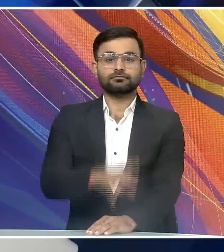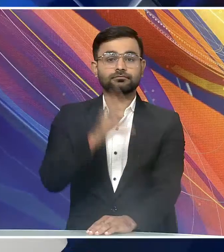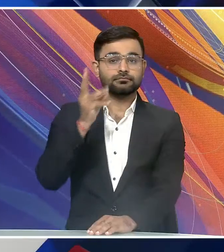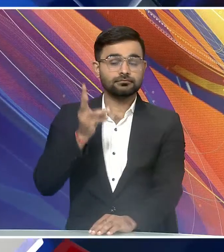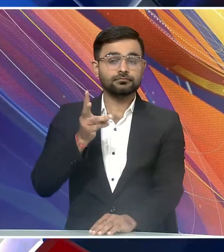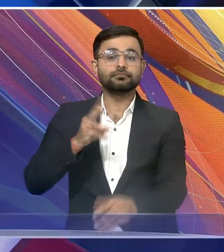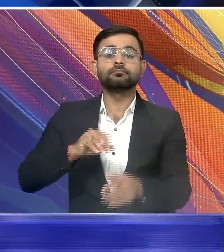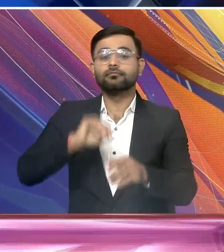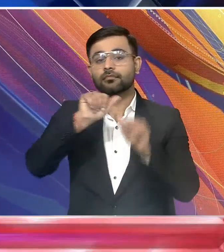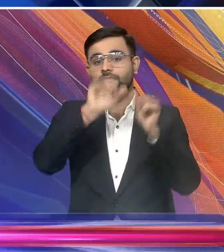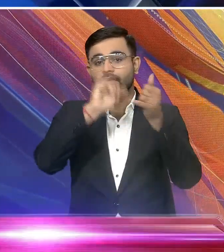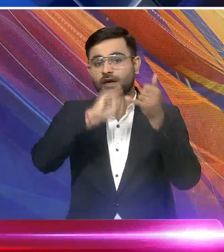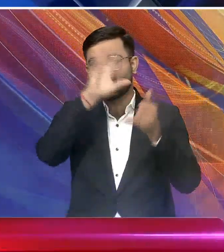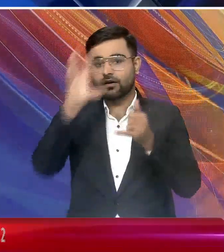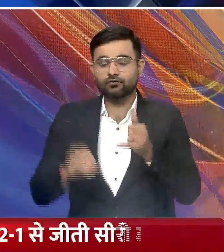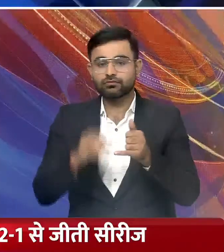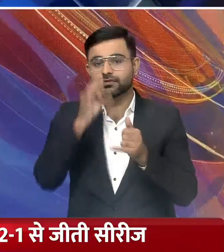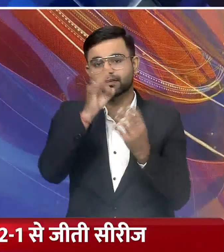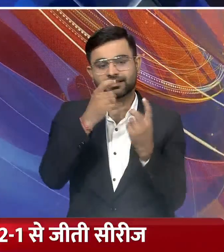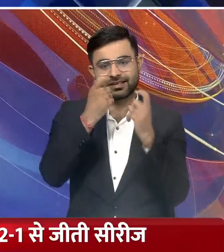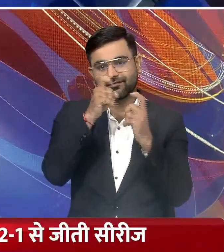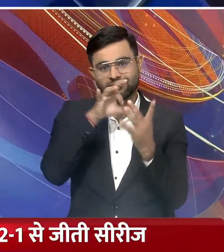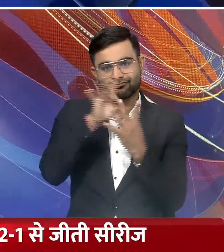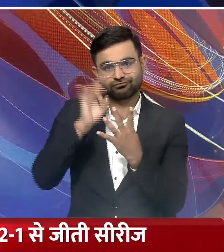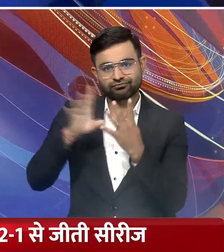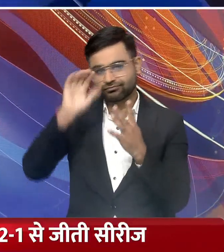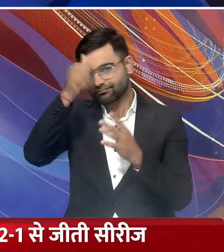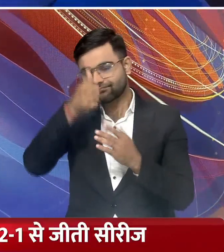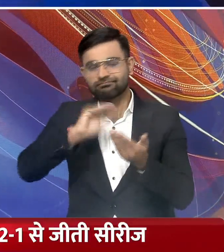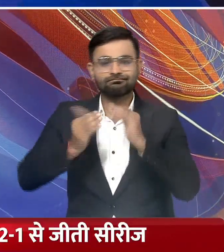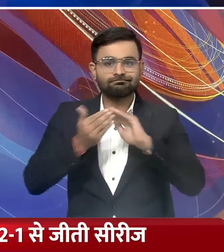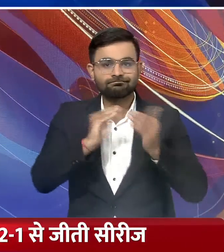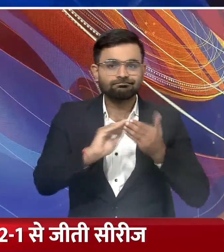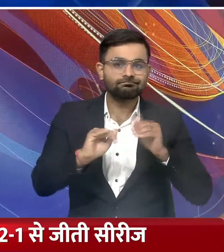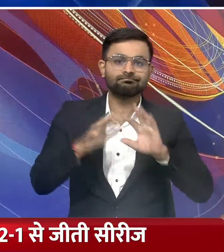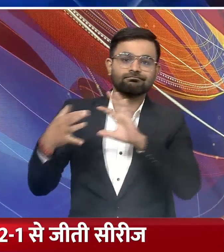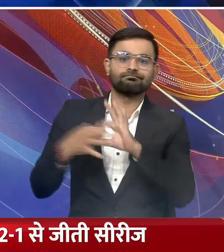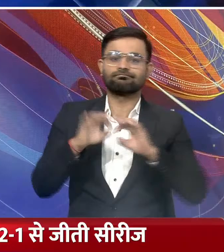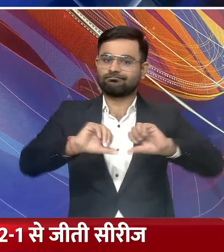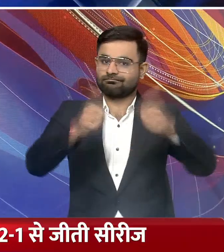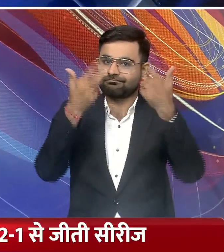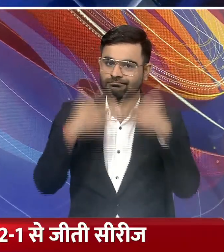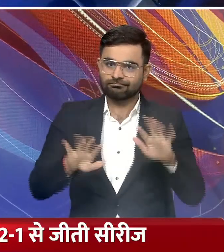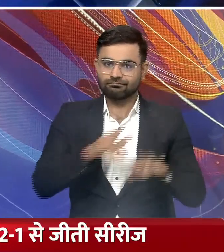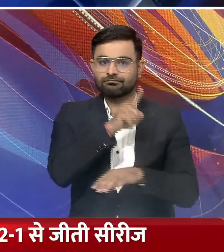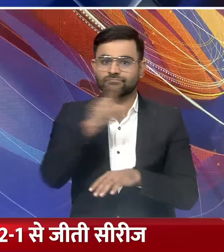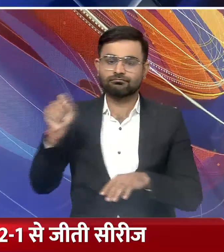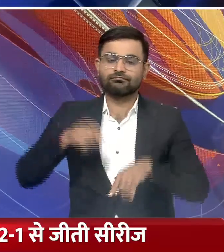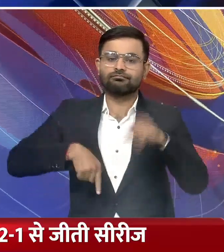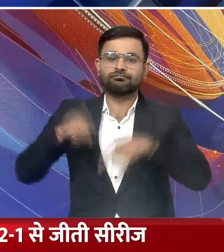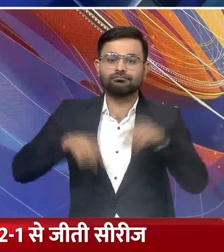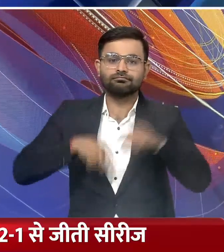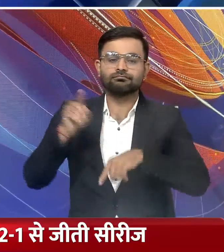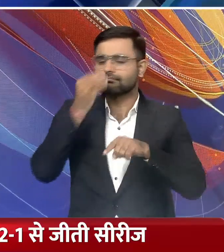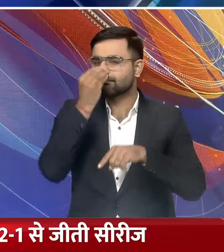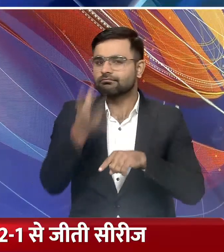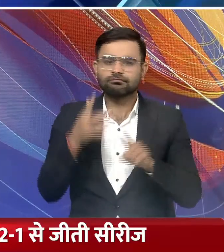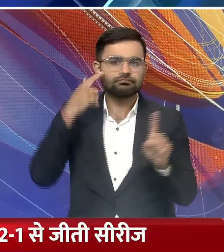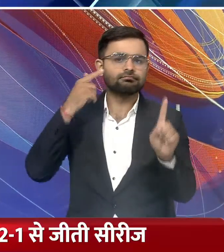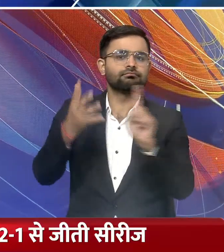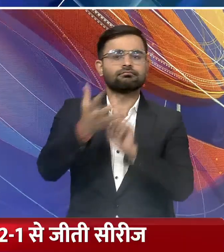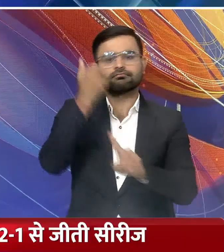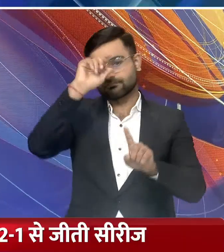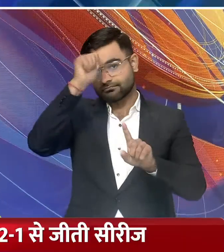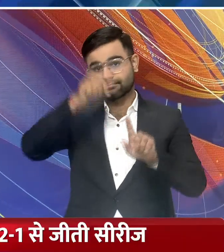तीसरे वनडे में दक्षिण अफ्रीका को 7 विकेट से हराकर भारत ने 2-1 से जीती सीरीज। जीत के लिए मिले 100 रन के आसान से लक्ष्य को